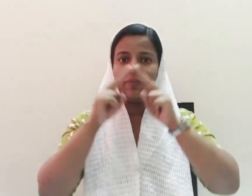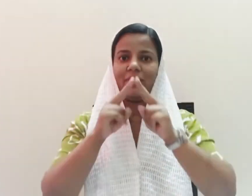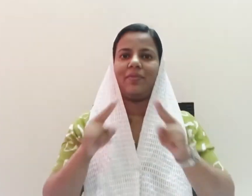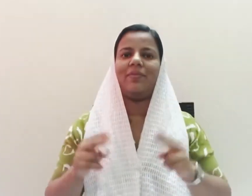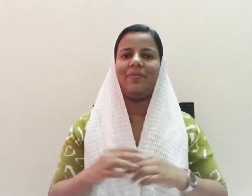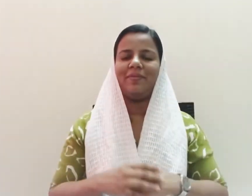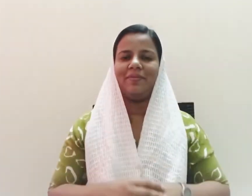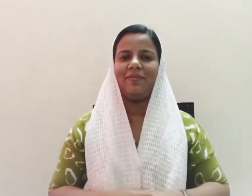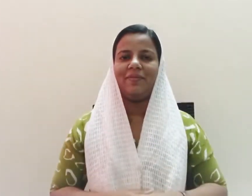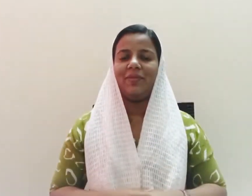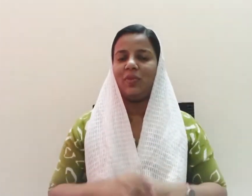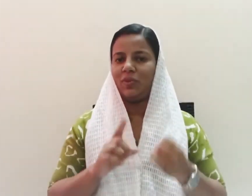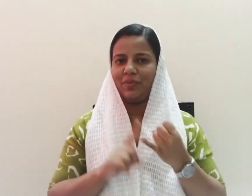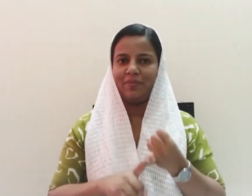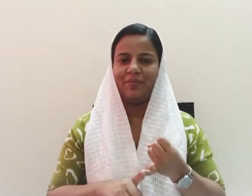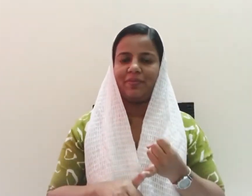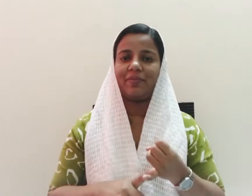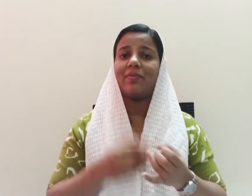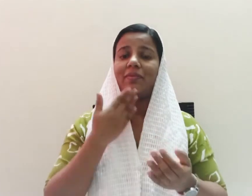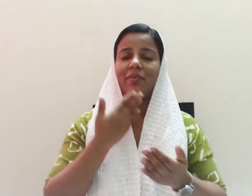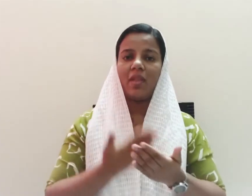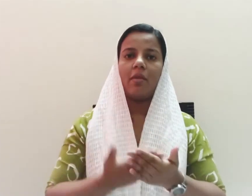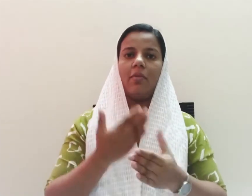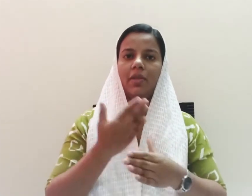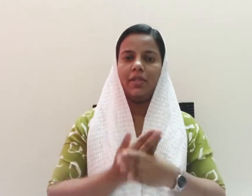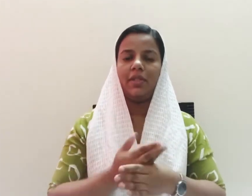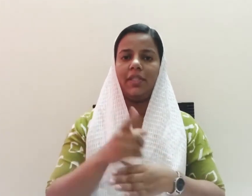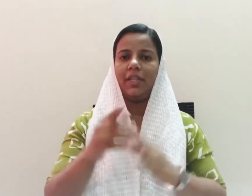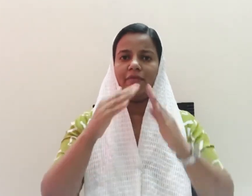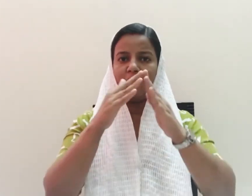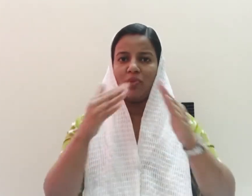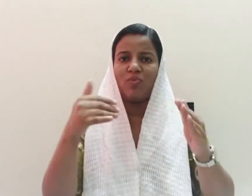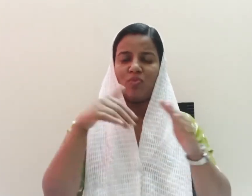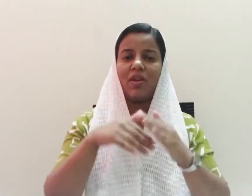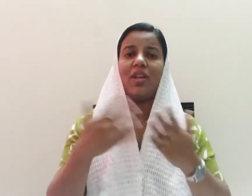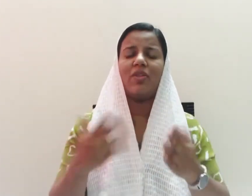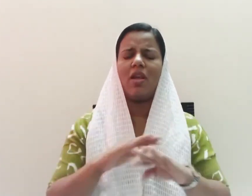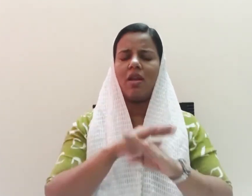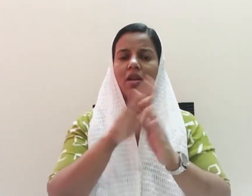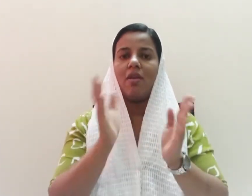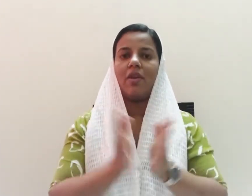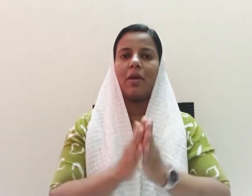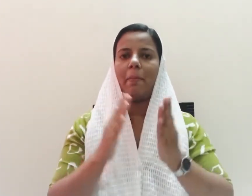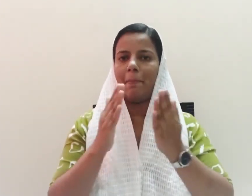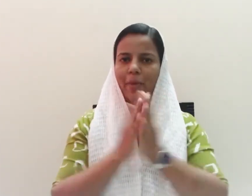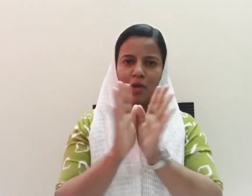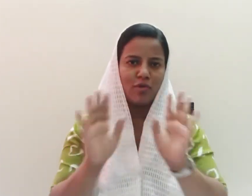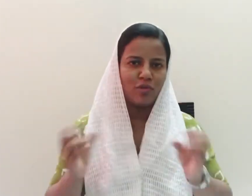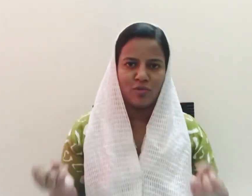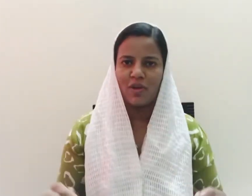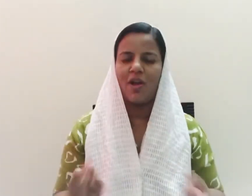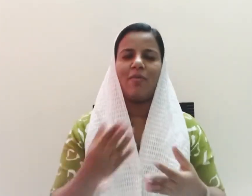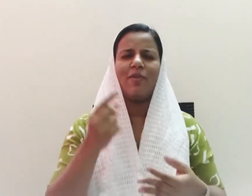സമാധാനവും ഉണ്ടാകും. എന്തൊക്കെ ഉണ്ടാകും? നന്മ ചെയ്യുവാണെങ്കിൽ നിങ്ങളുടെ ഭവനത്തിനകത്ത് ഏവനും മഹത്വമുണ്ടാകും,